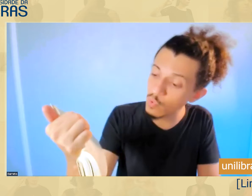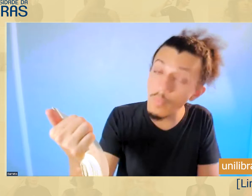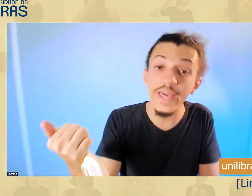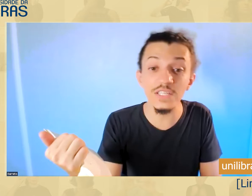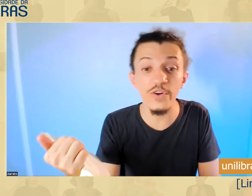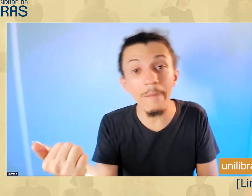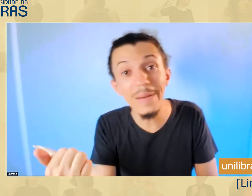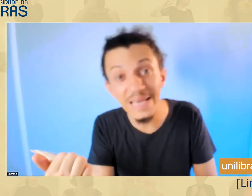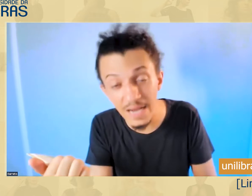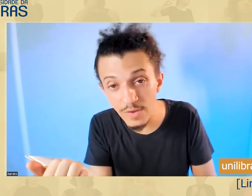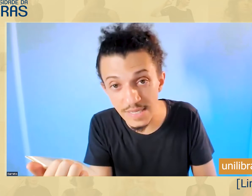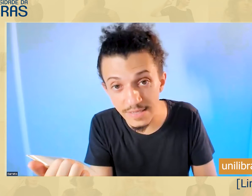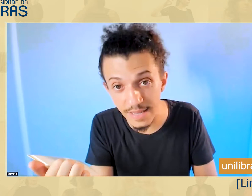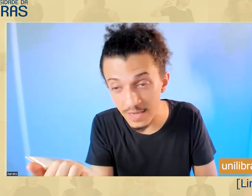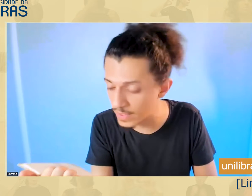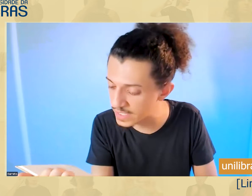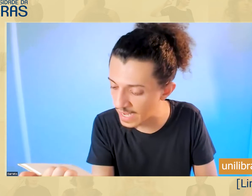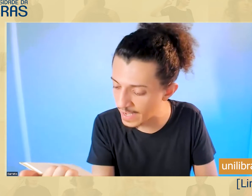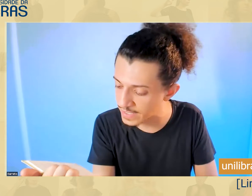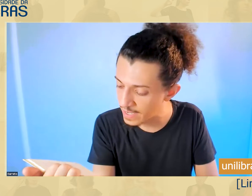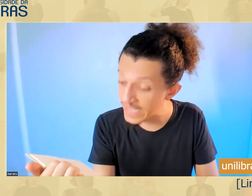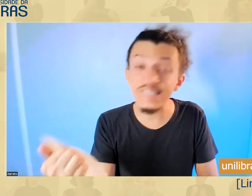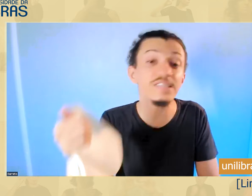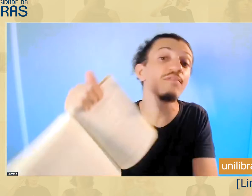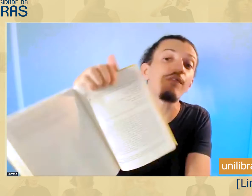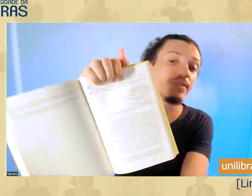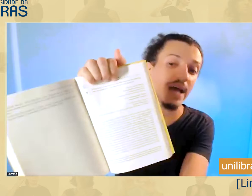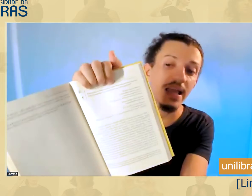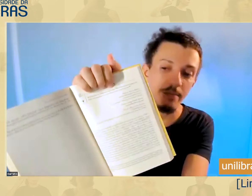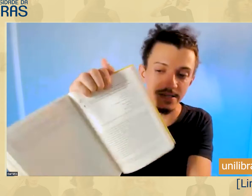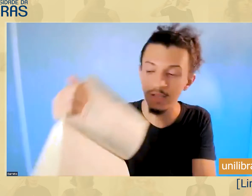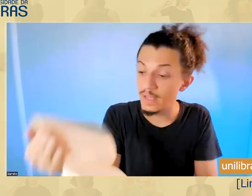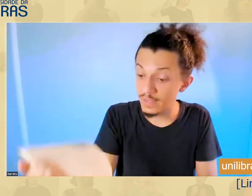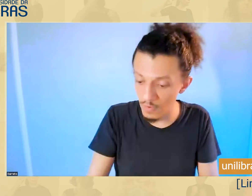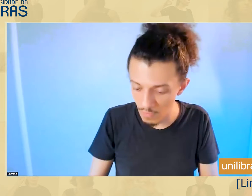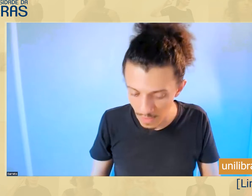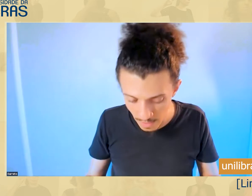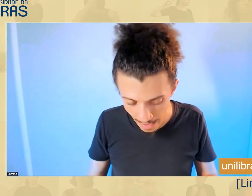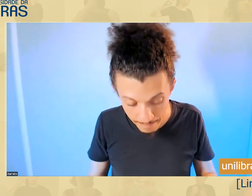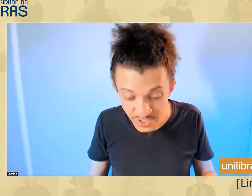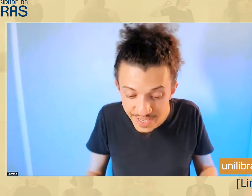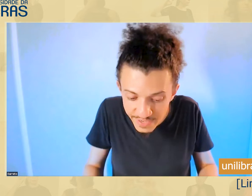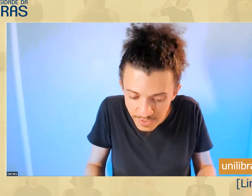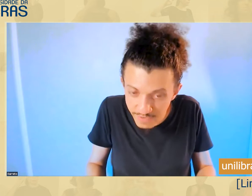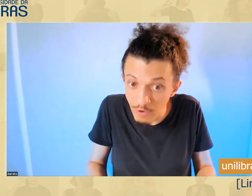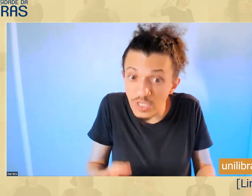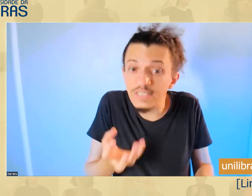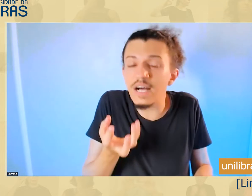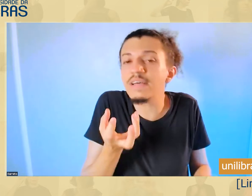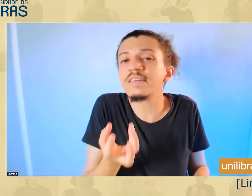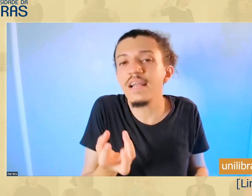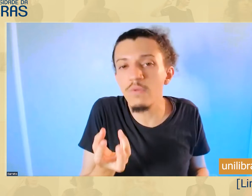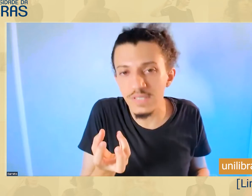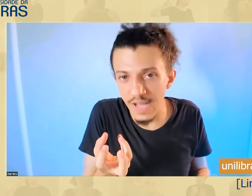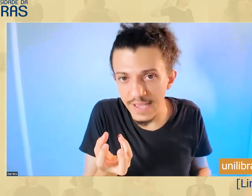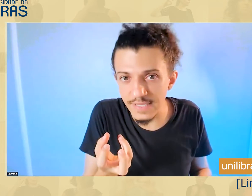mostra como que elas foram aplicando a escrita da língua de sinais e se desenvolvendo na Libras. Então, à medida em que você vai utilizando